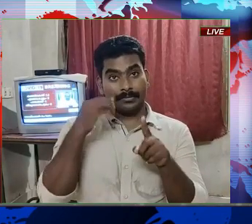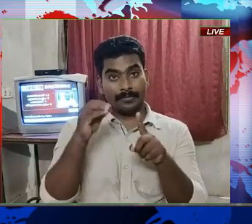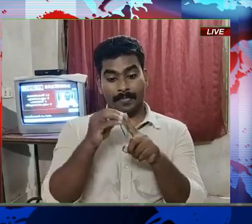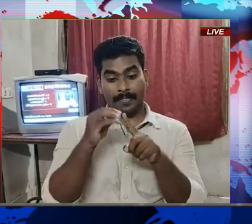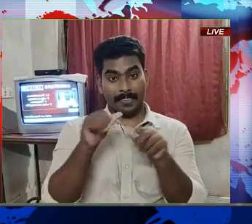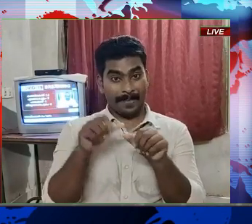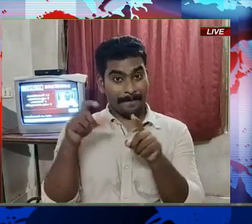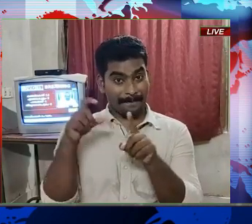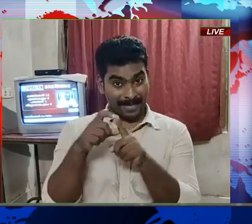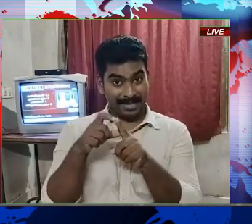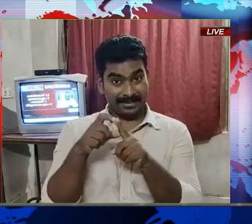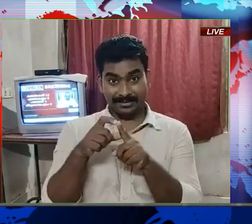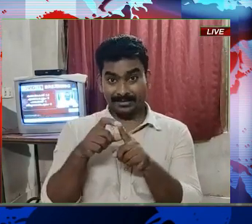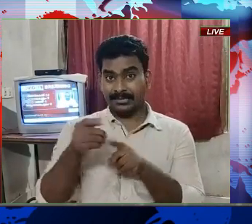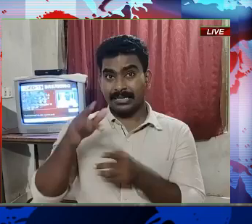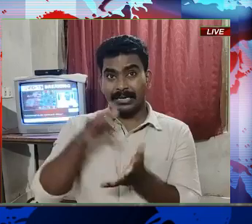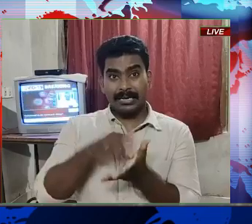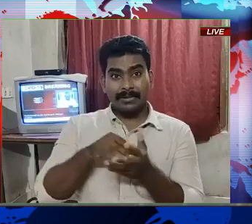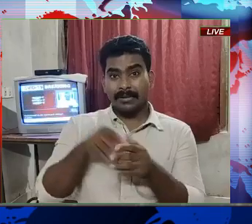ഒരു കാര്യം ഇവിടെ പറയേണ്ടതുണ്ട്.